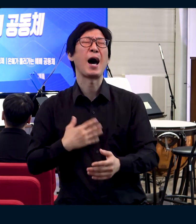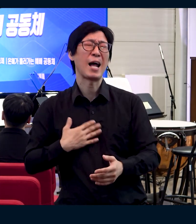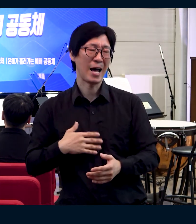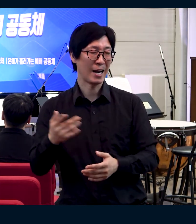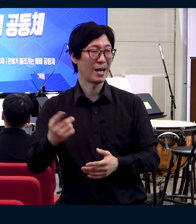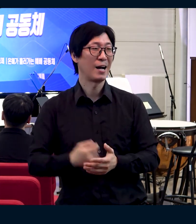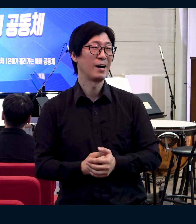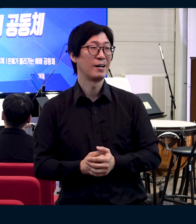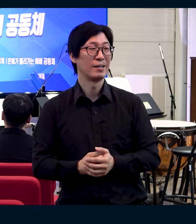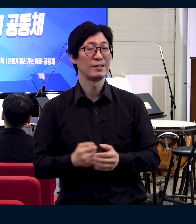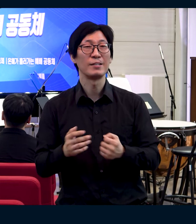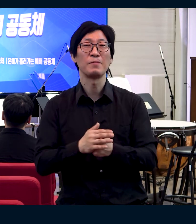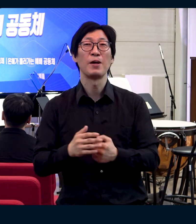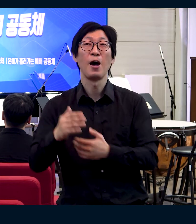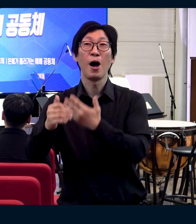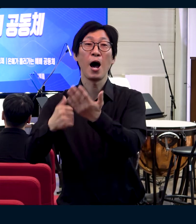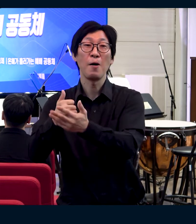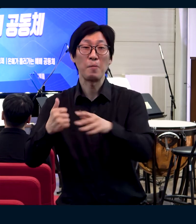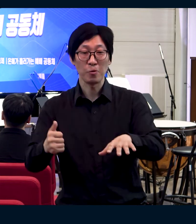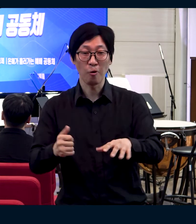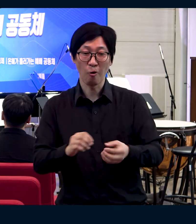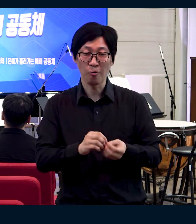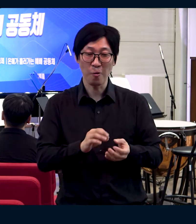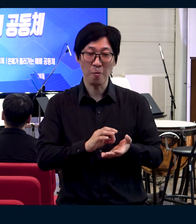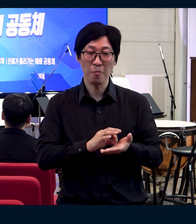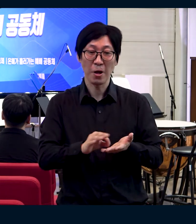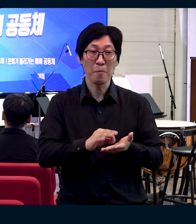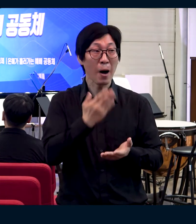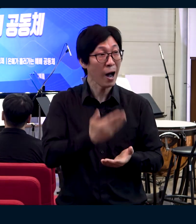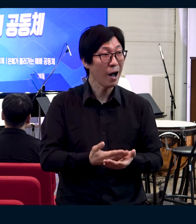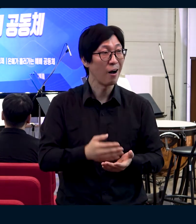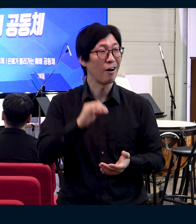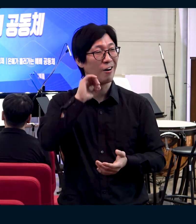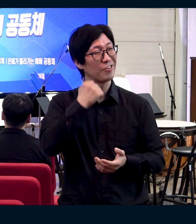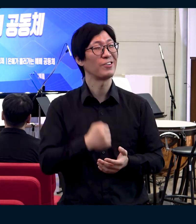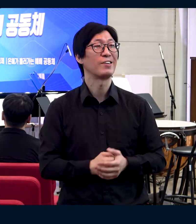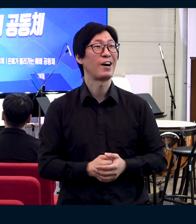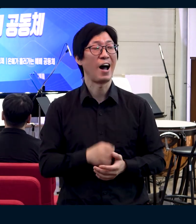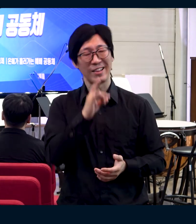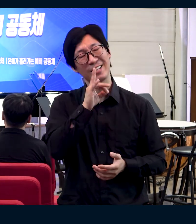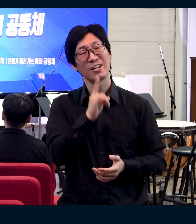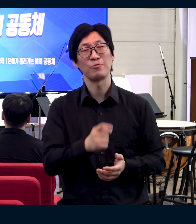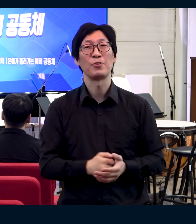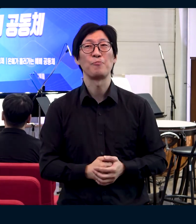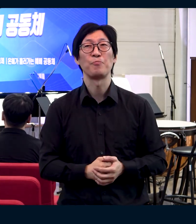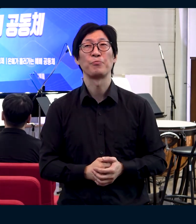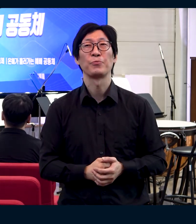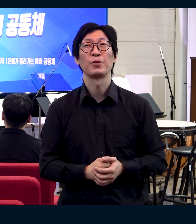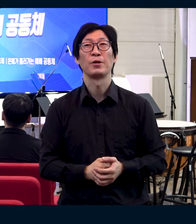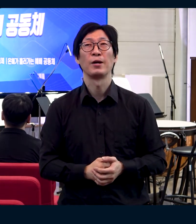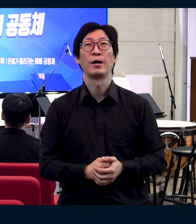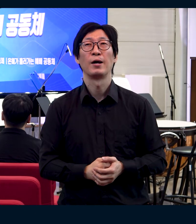알고 계시는데 어떻게 그 앞에서 꼼수를 쓰냐 그 말이에요. 이 두 가지 때문에